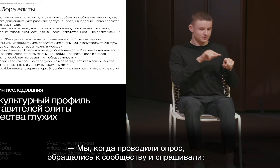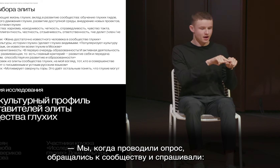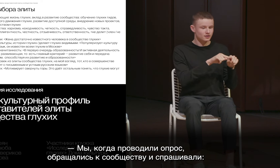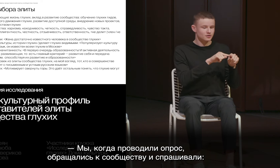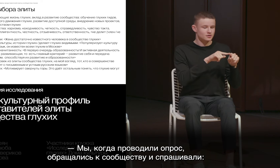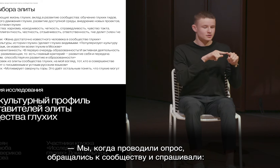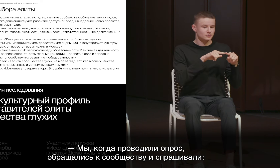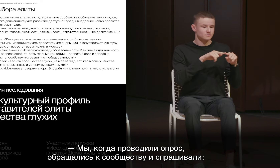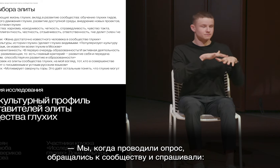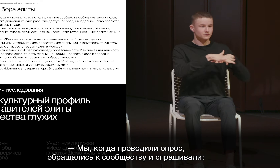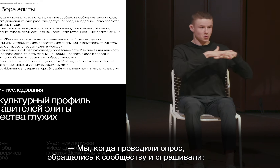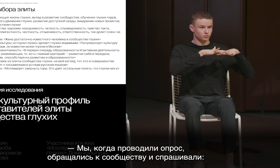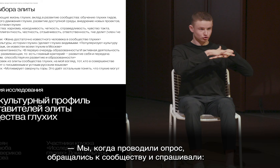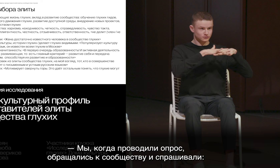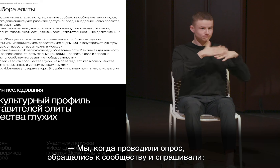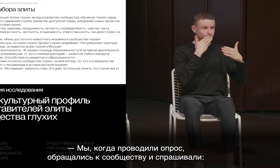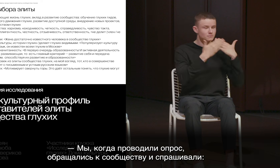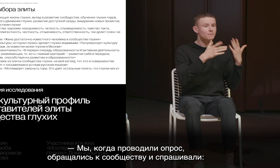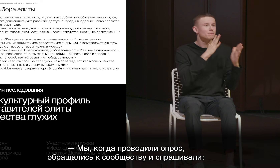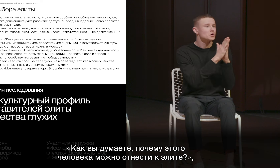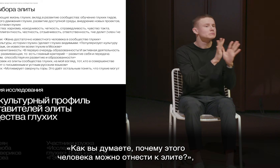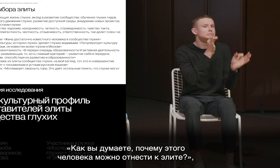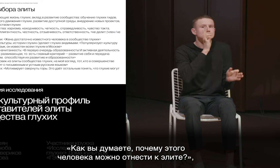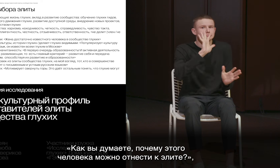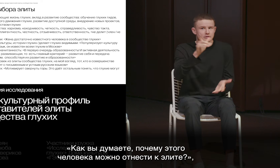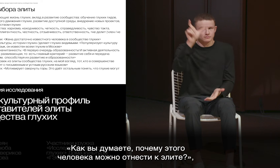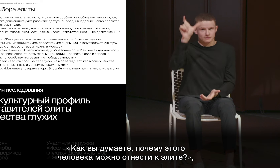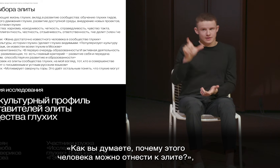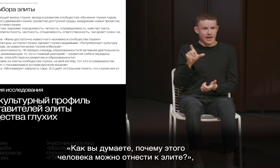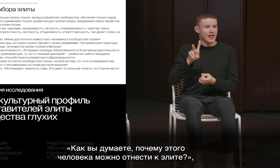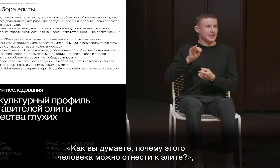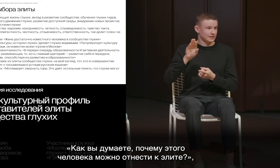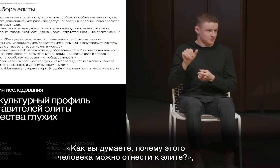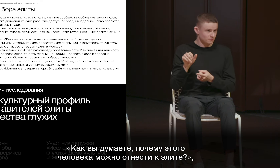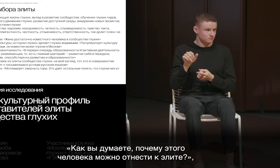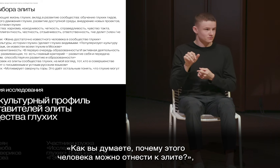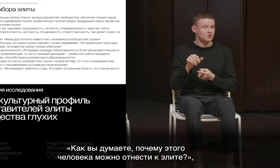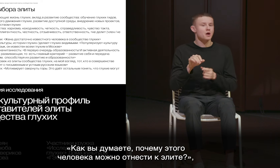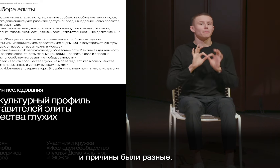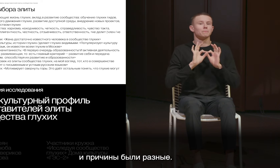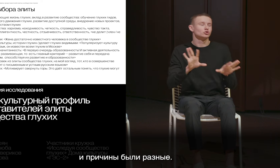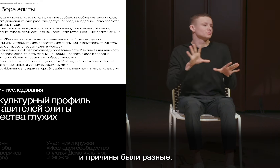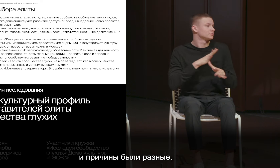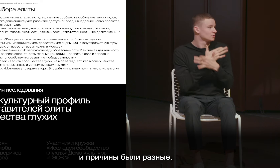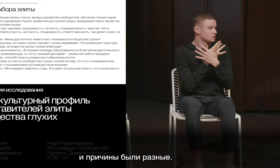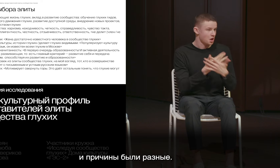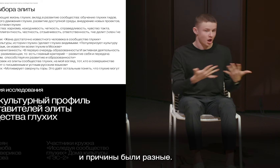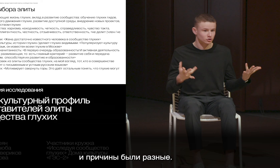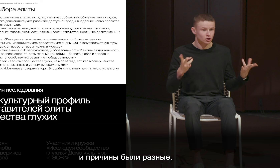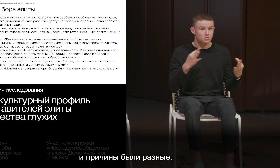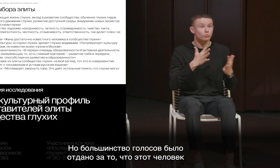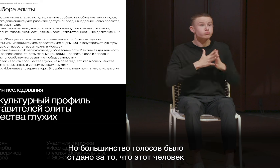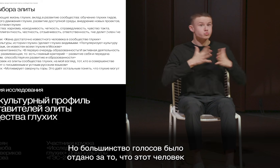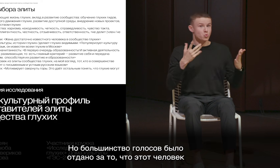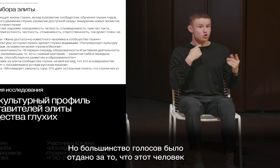и составляли вопросы для анкеты, обращались к сообществу и спрашивали, как вы думаете, почему человека